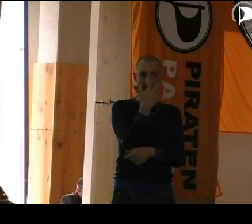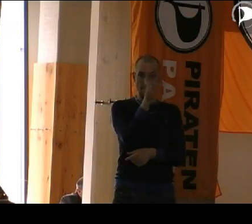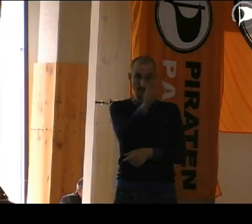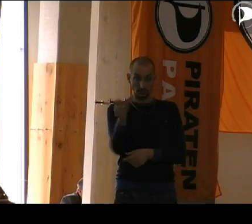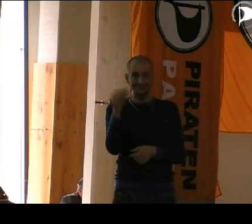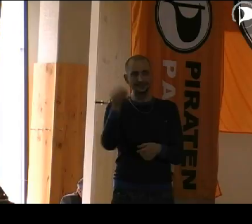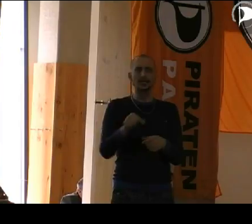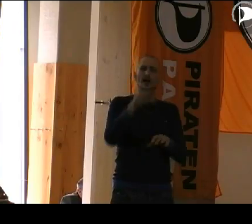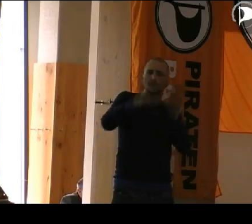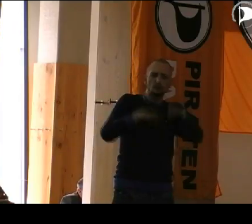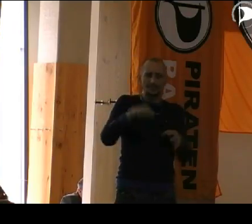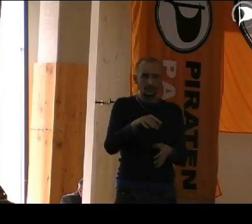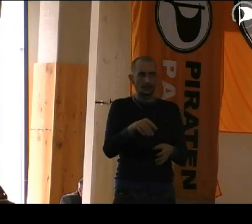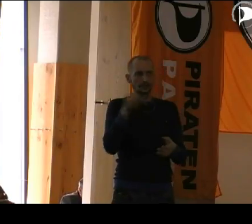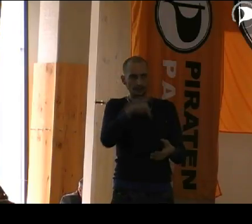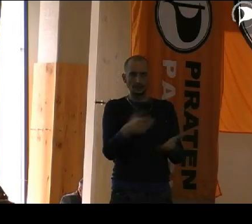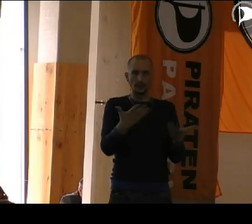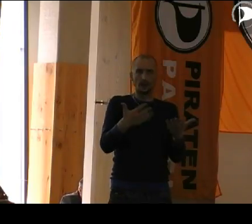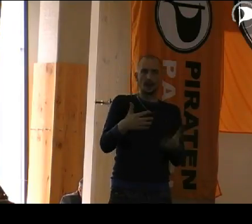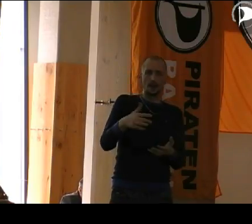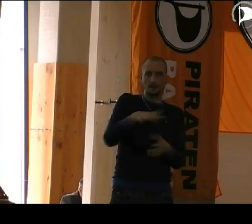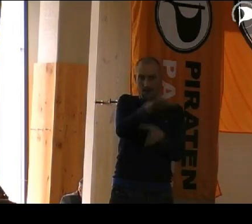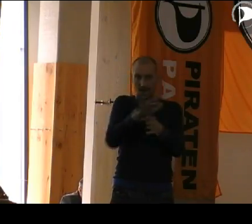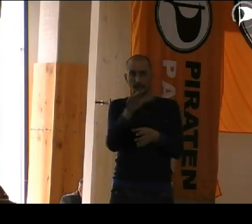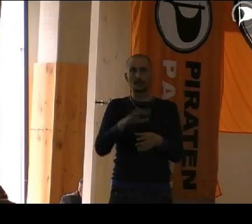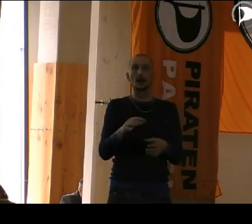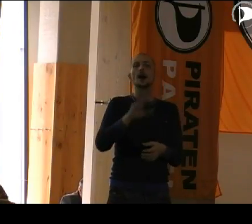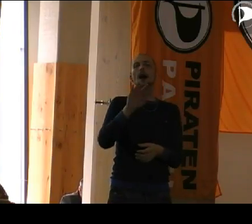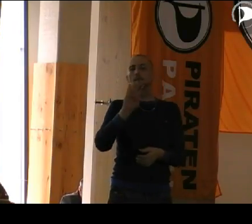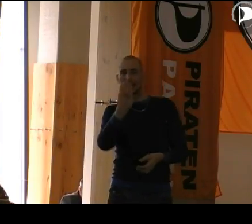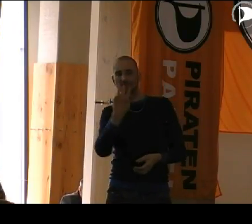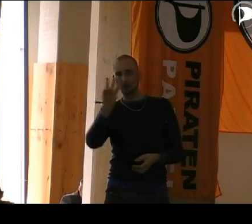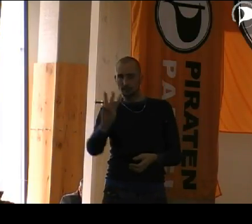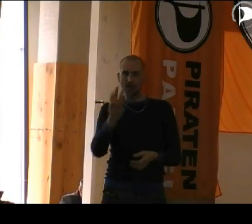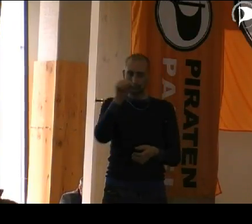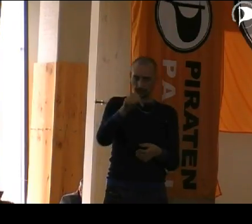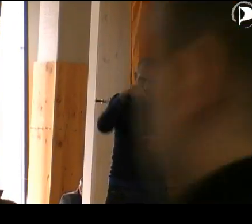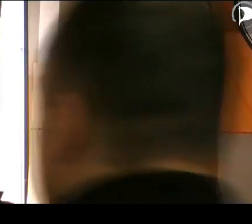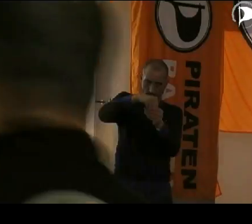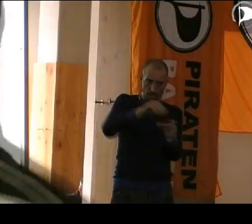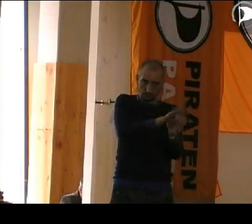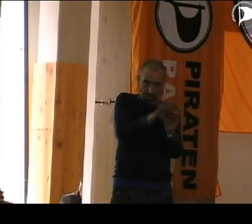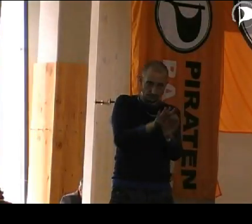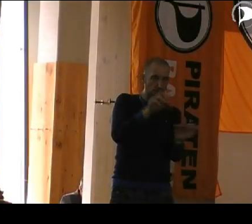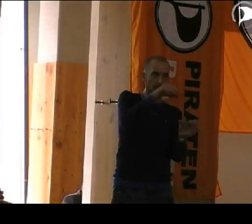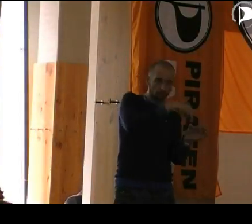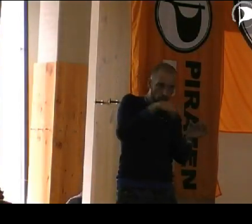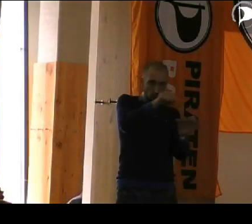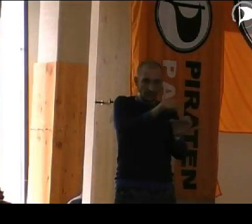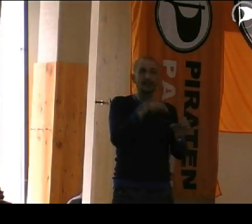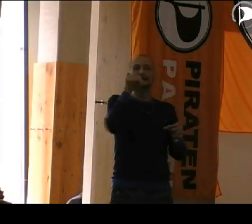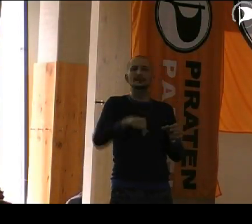zähne sind aus max ist das wahlberg kommen ist so eine aufteilung normalerweise folgt einer beziehung